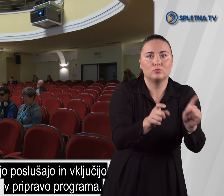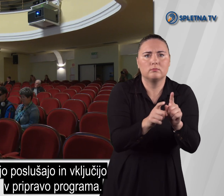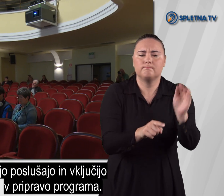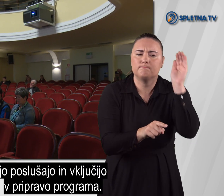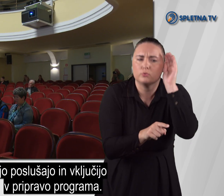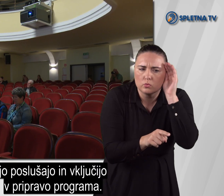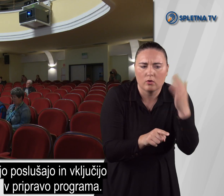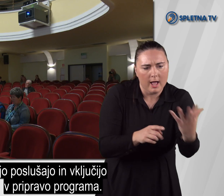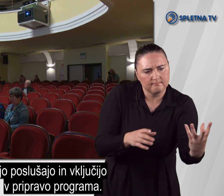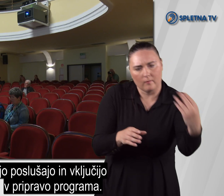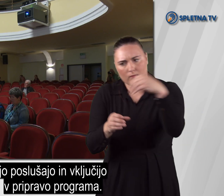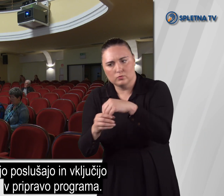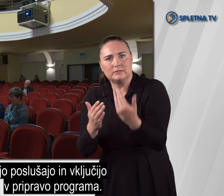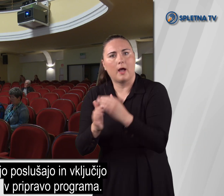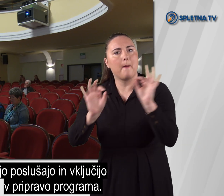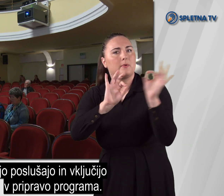v pripravo programa.